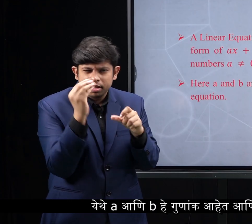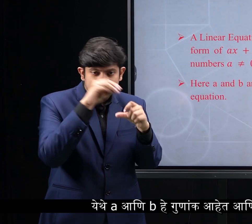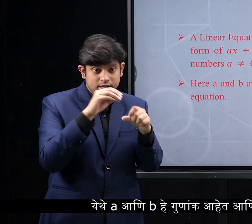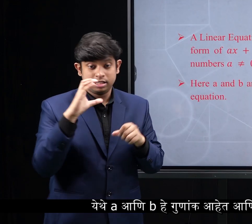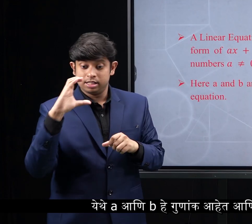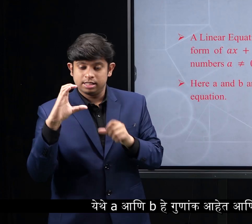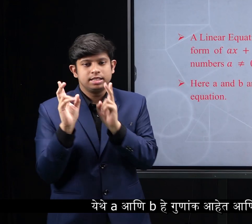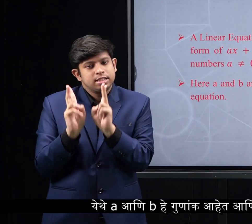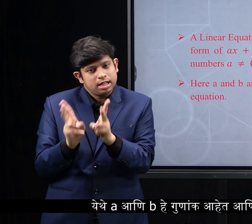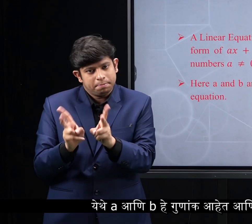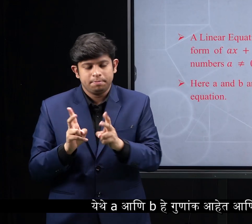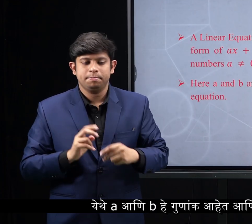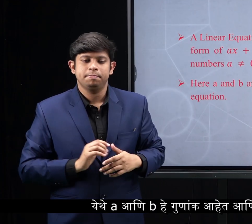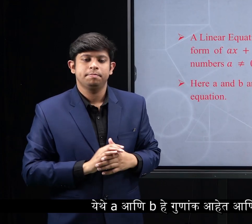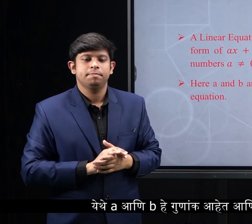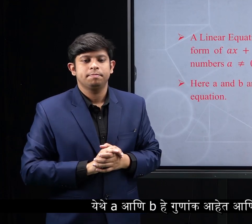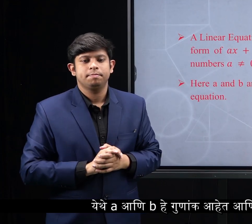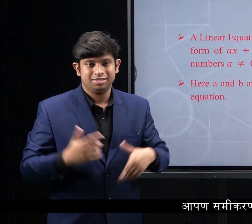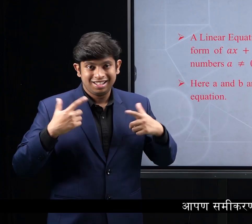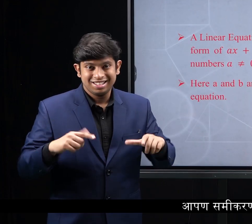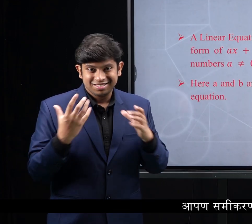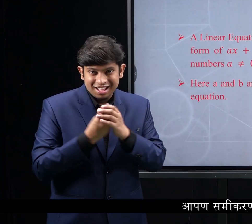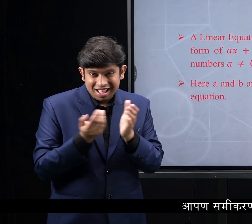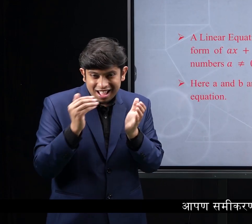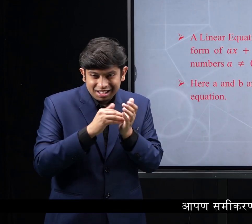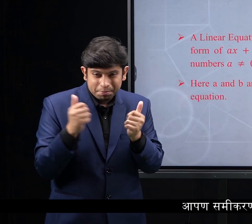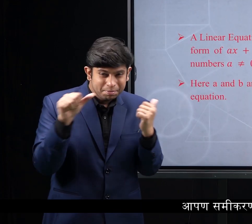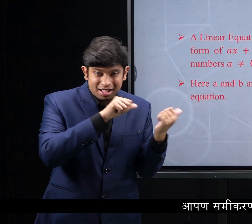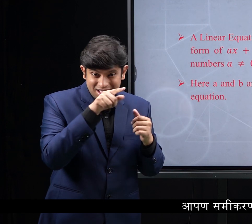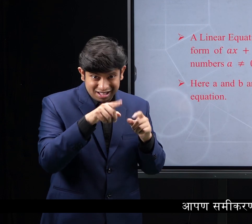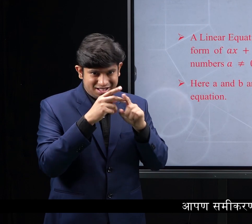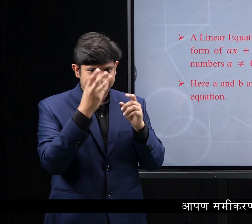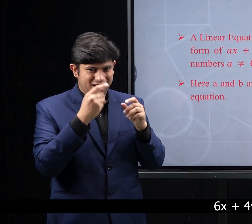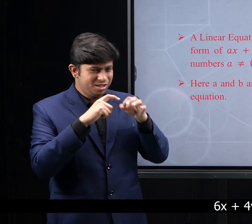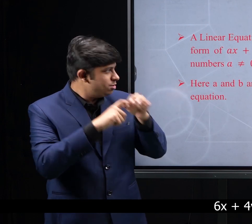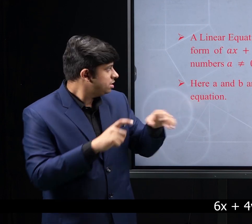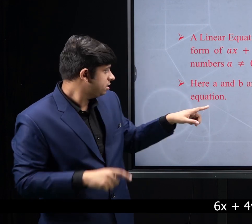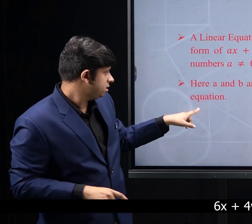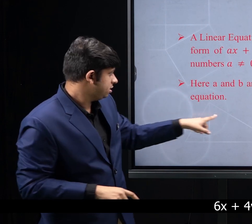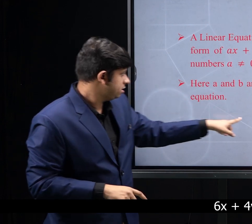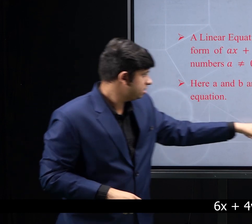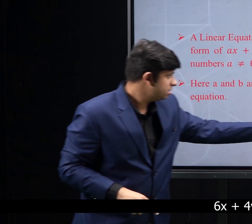आहेत आणि c हे समीकरणांचे स्थिरांक आहेत. आपण समीकरणातून आठवूया.